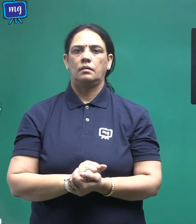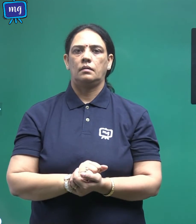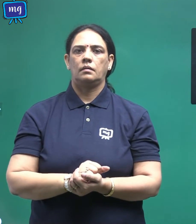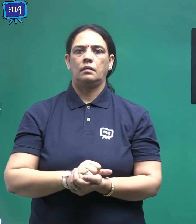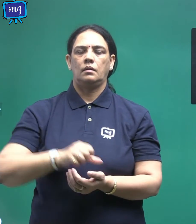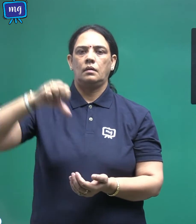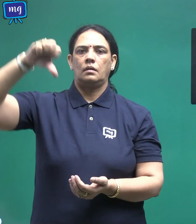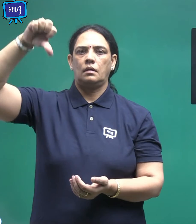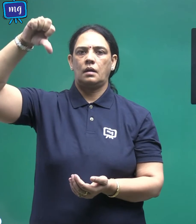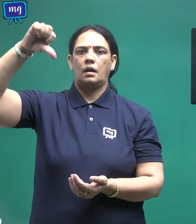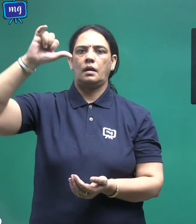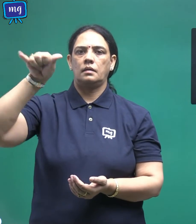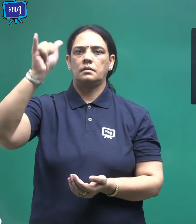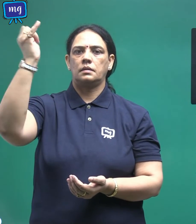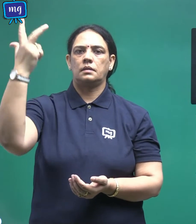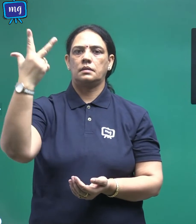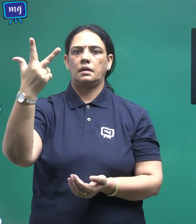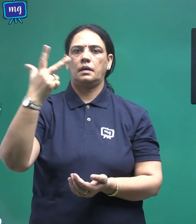968